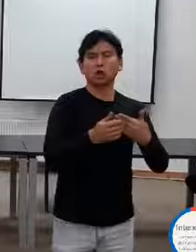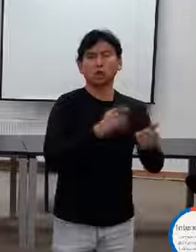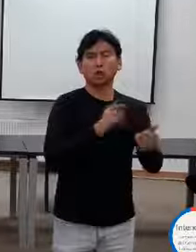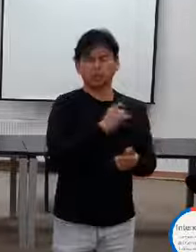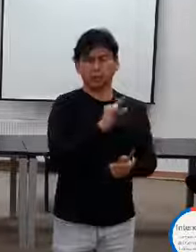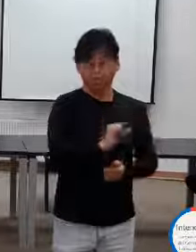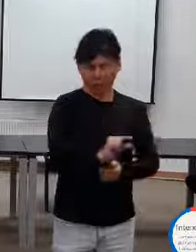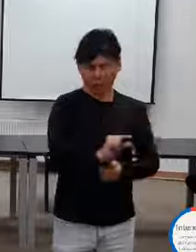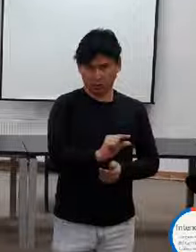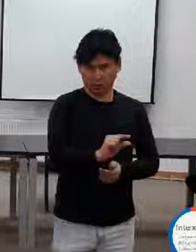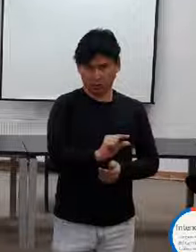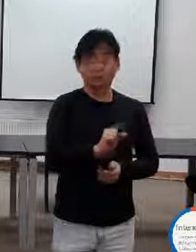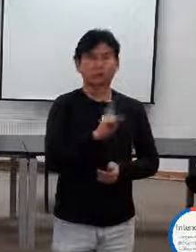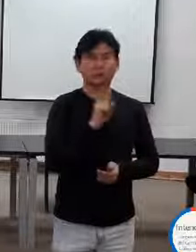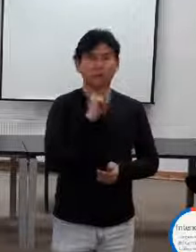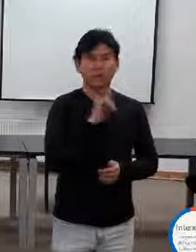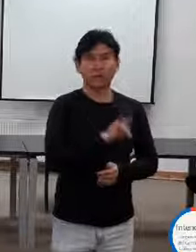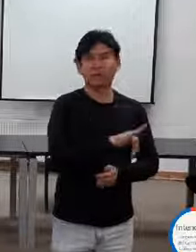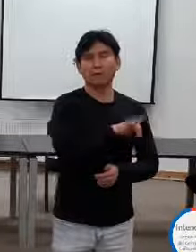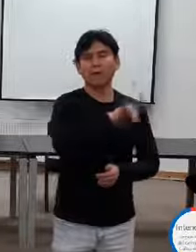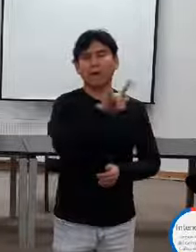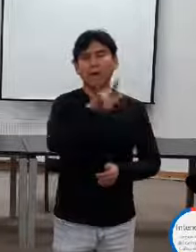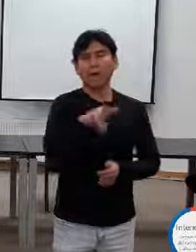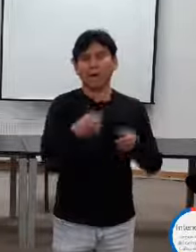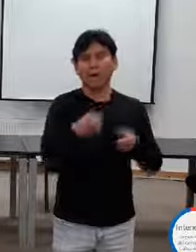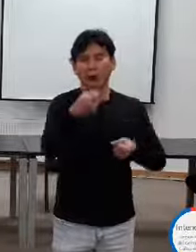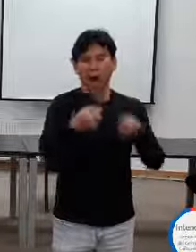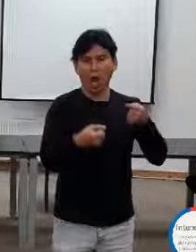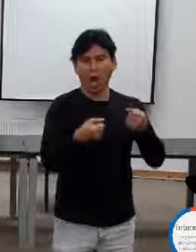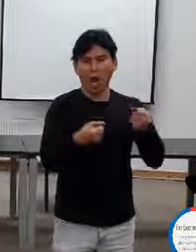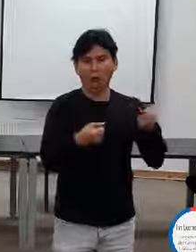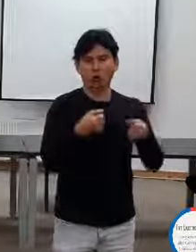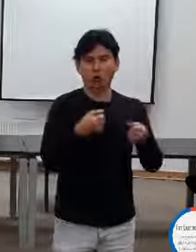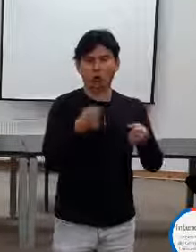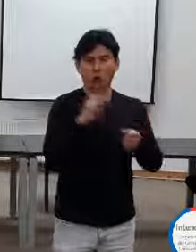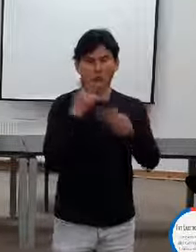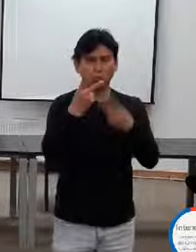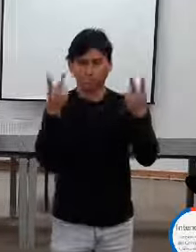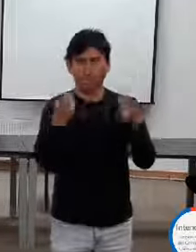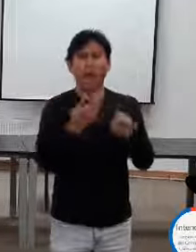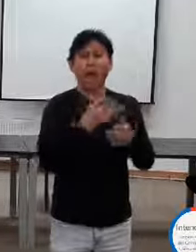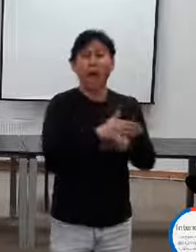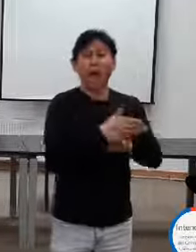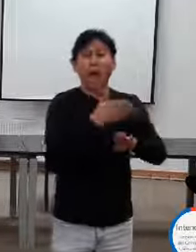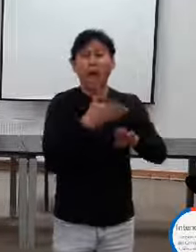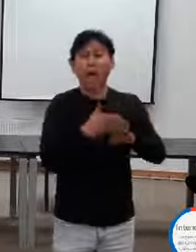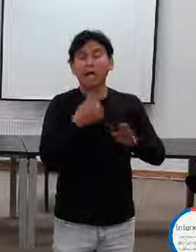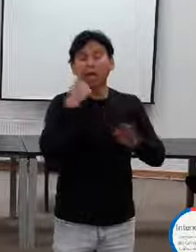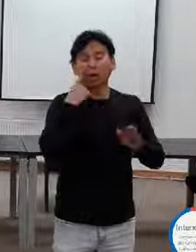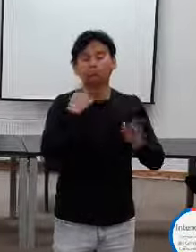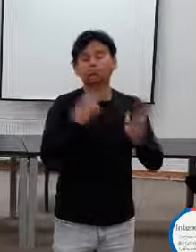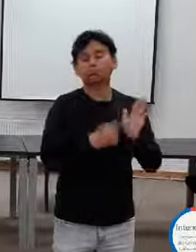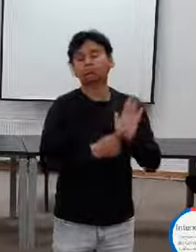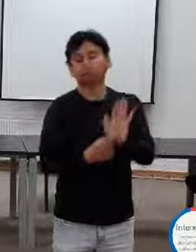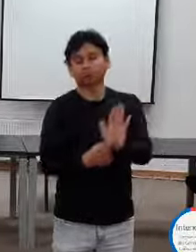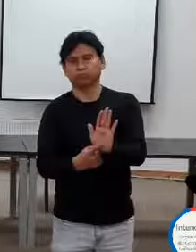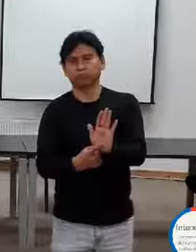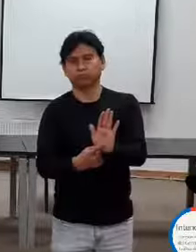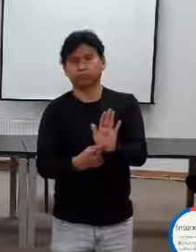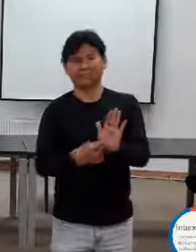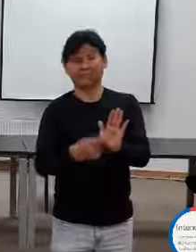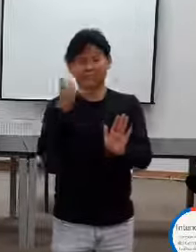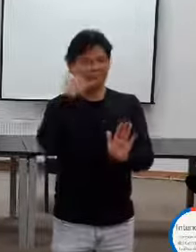destino, tenía que viajar en vehículo, en un transporte no público, hasta que acreditara una vez que tuviera su